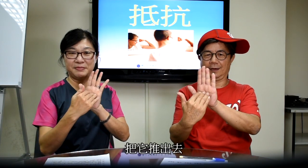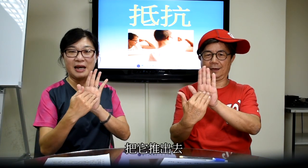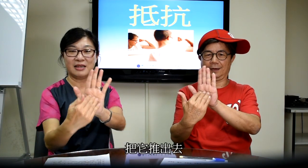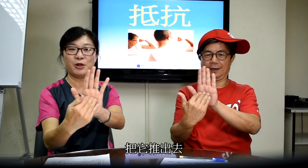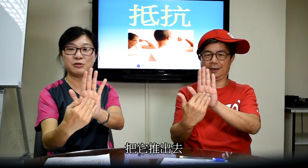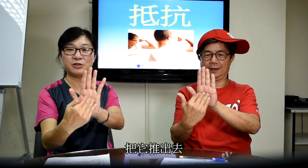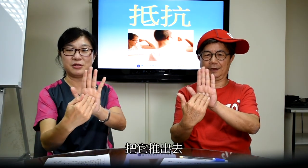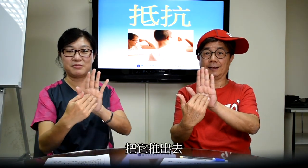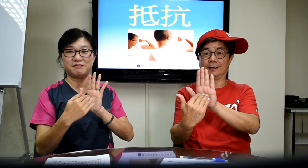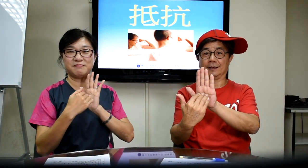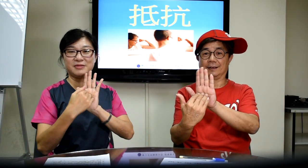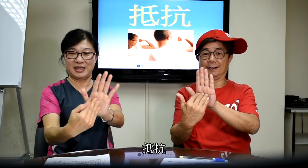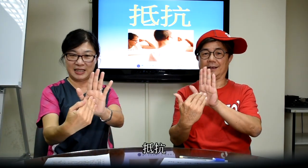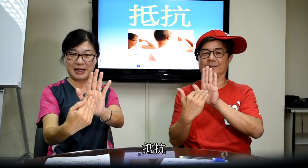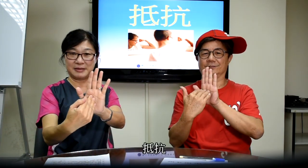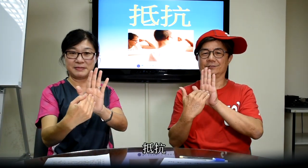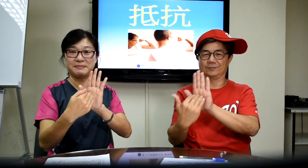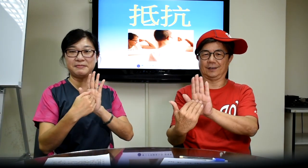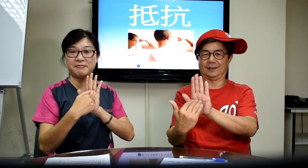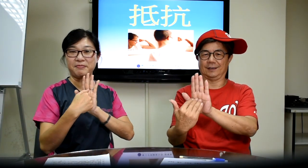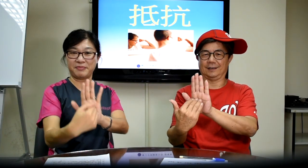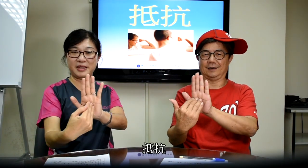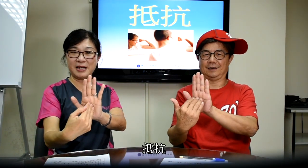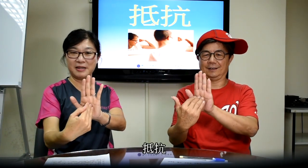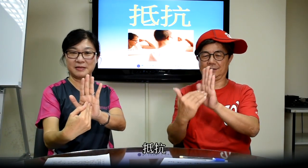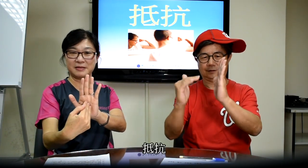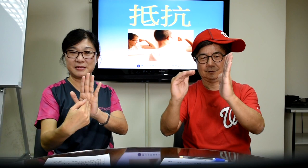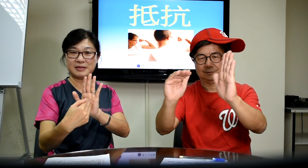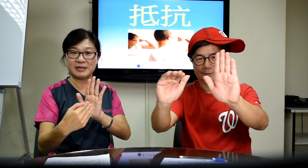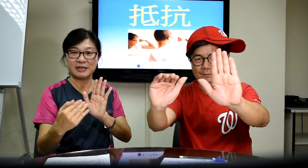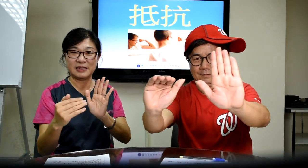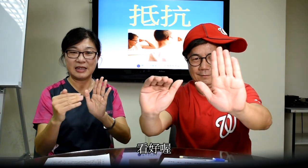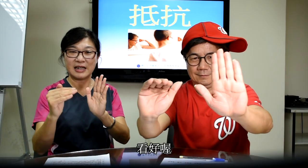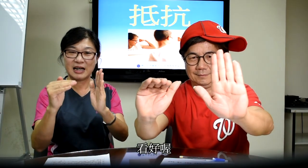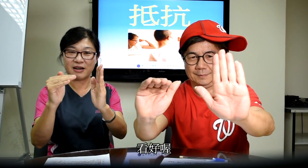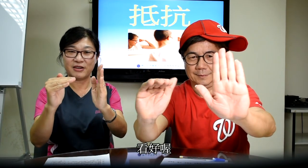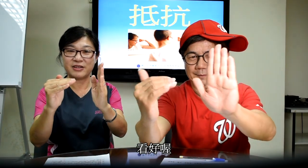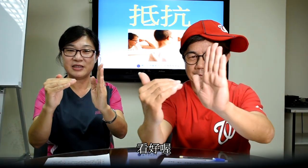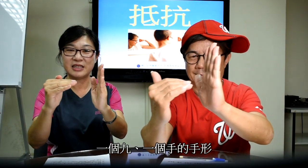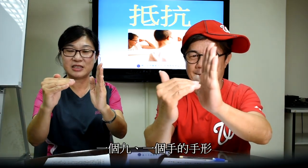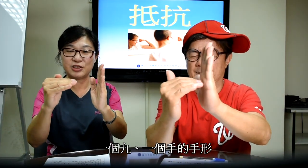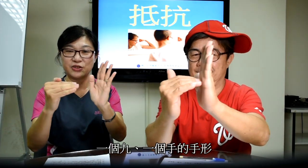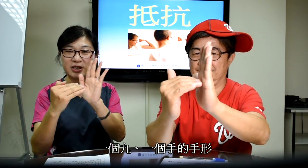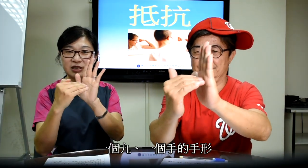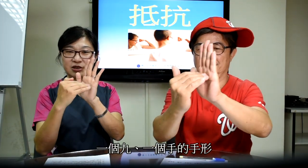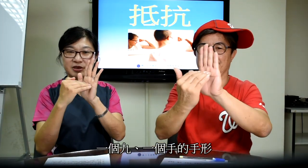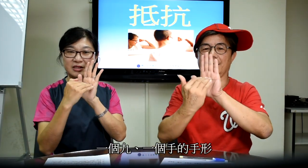它推出去，抵抗，抵抗，看好哦，一个九，一个手的